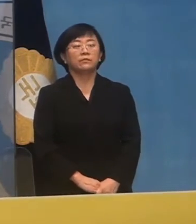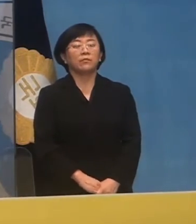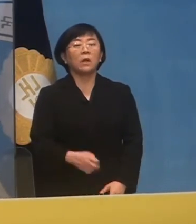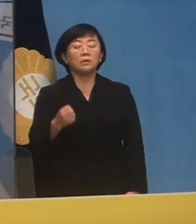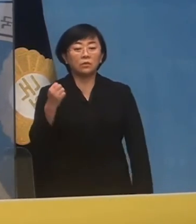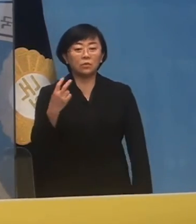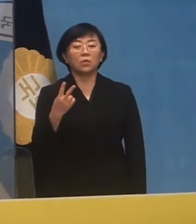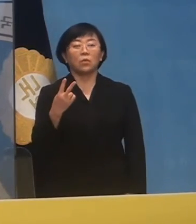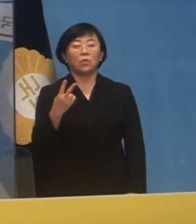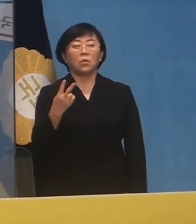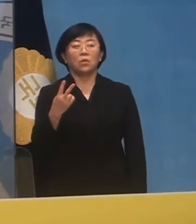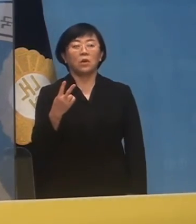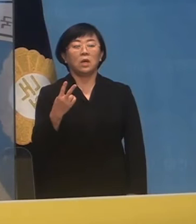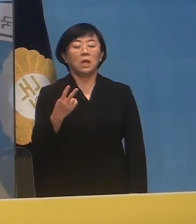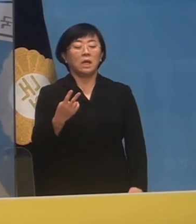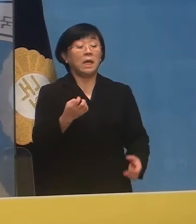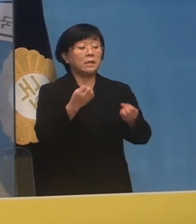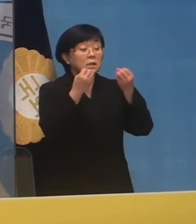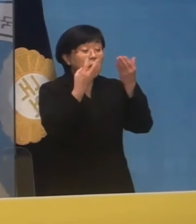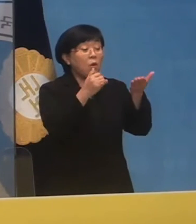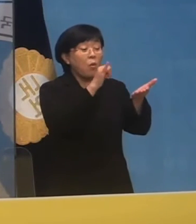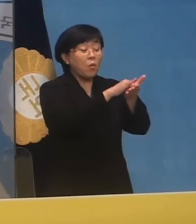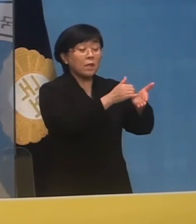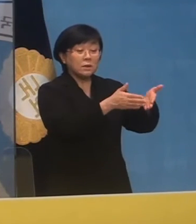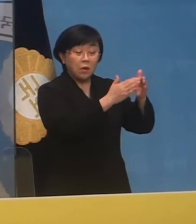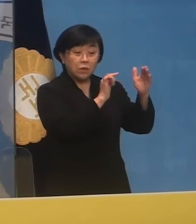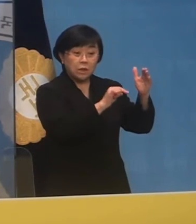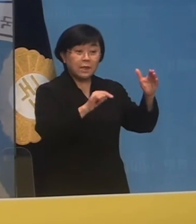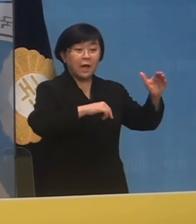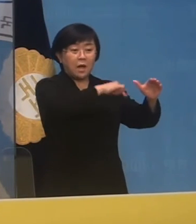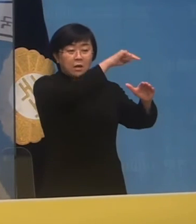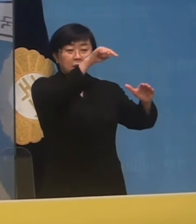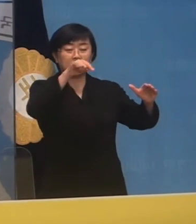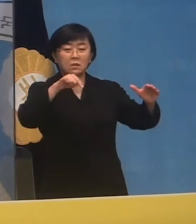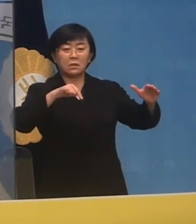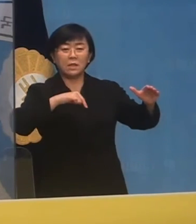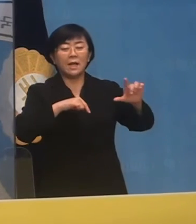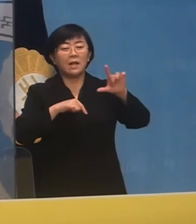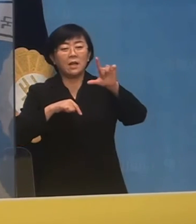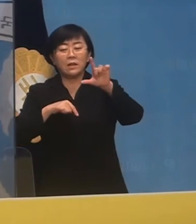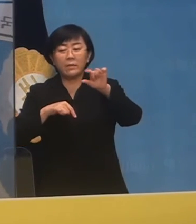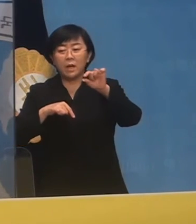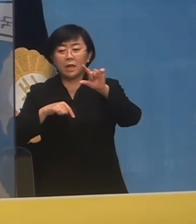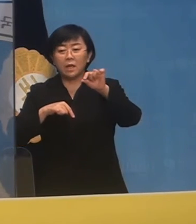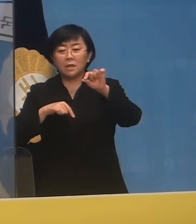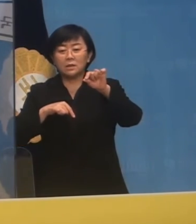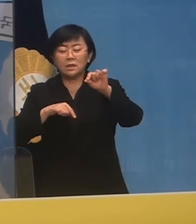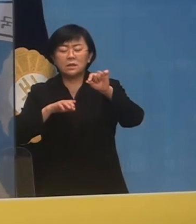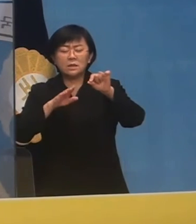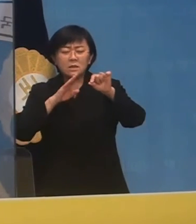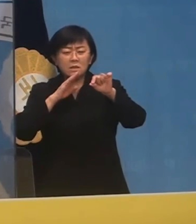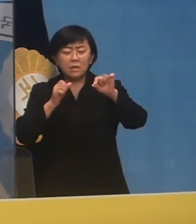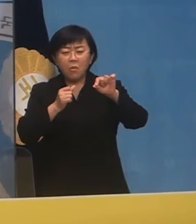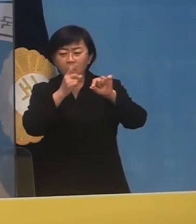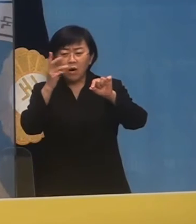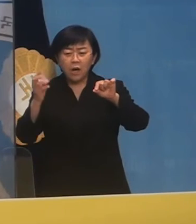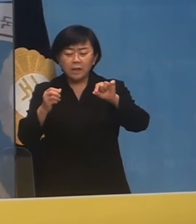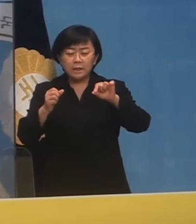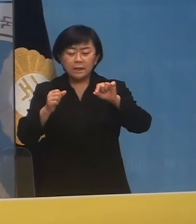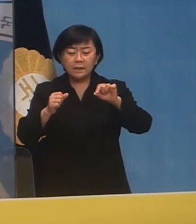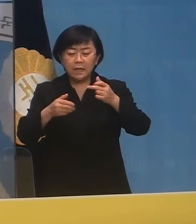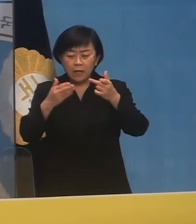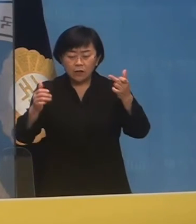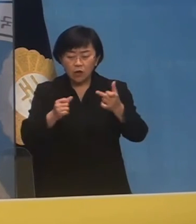뿐만 아니라 새만금 신공항 부지 주변에 1만 개체 이상의 대규모 민물 가마솥이 번식지가